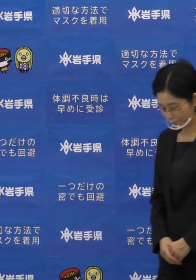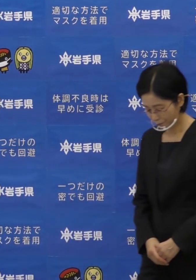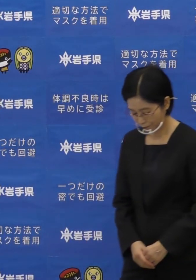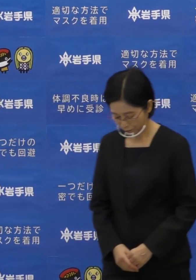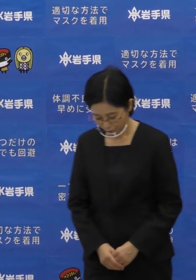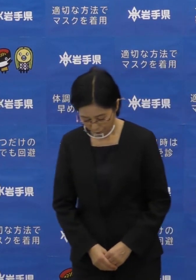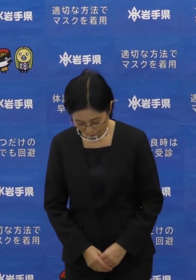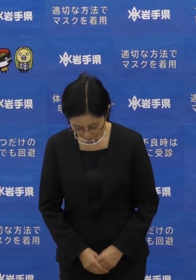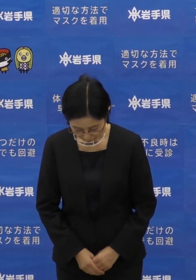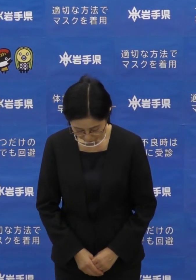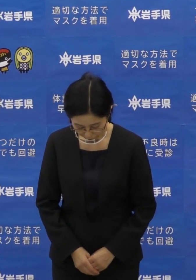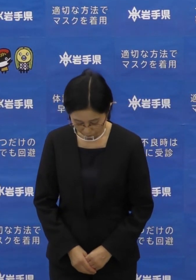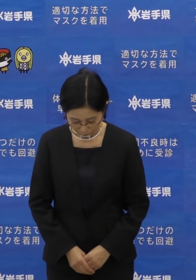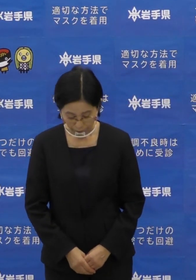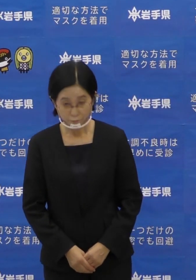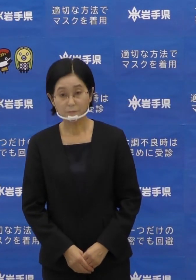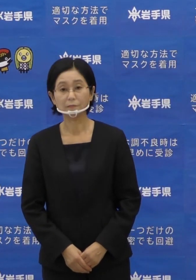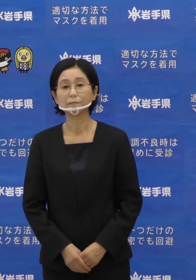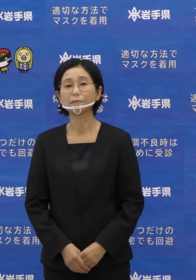お疲れ様です。